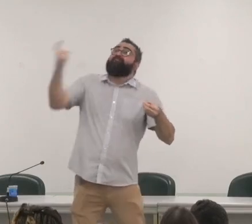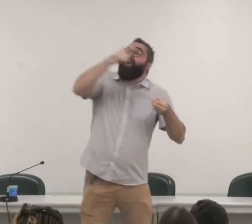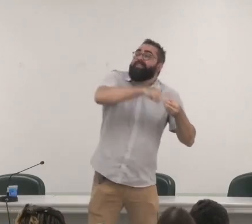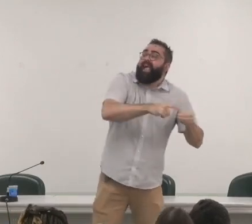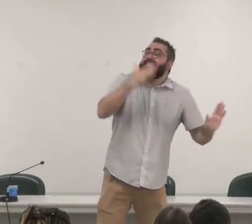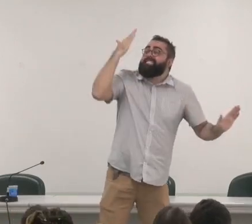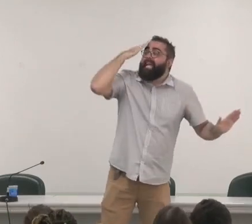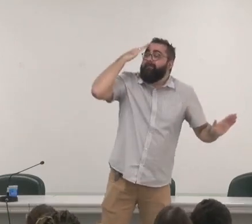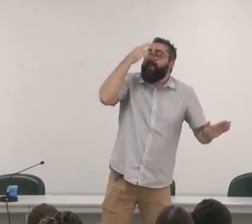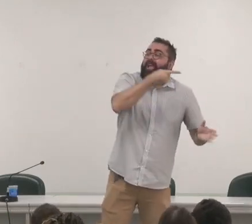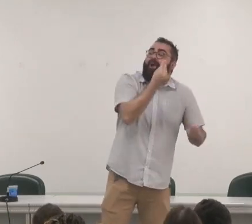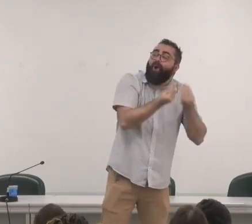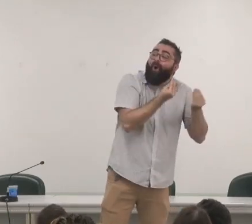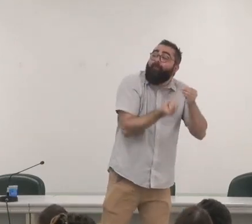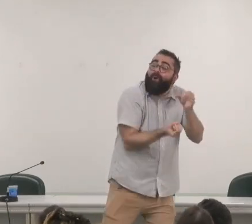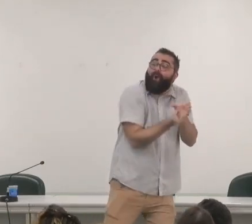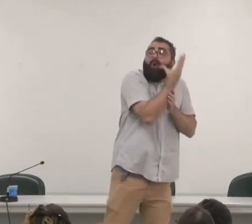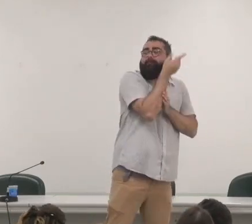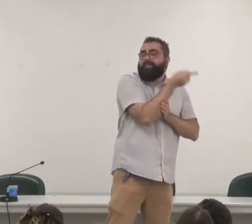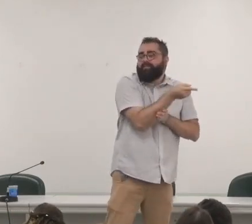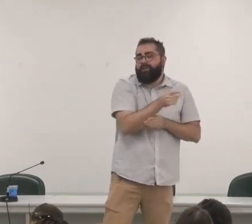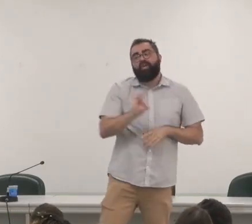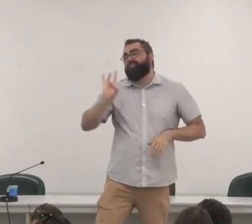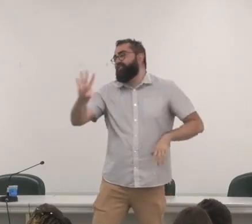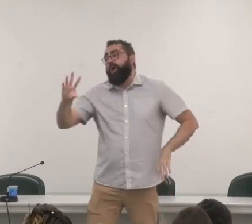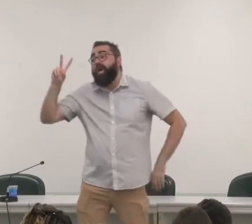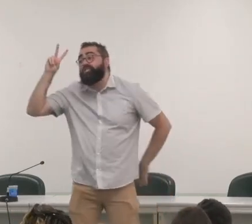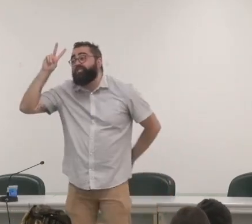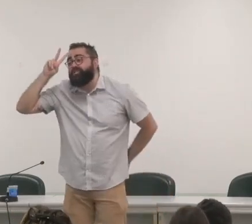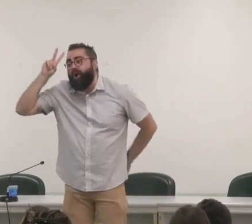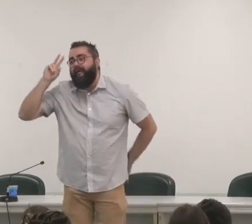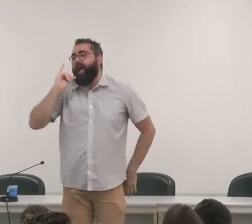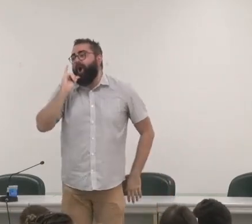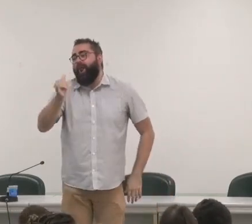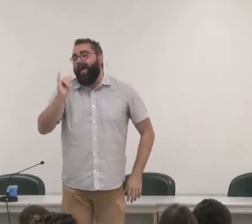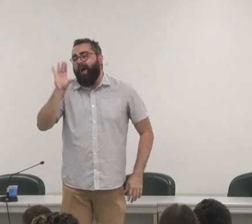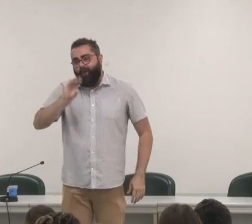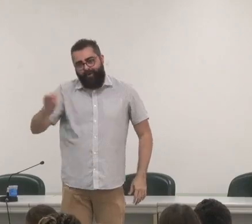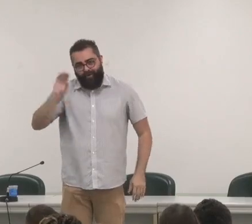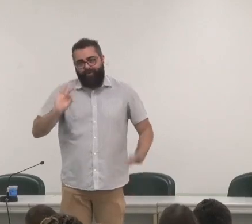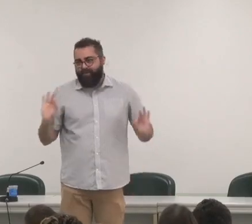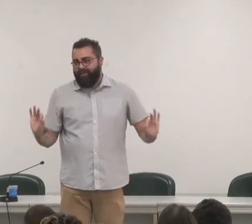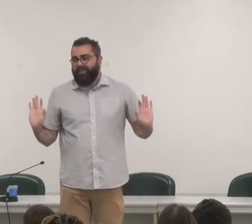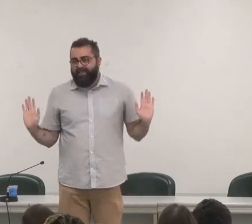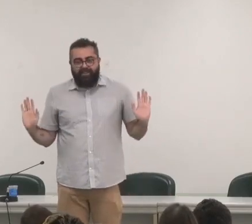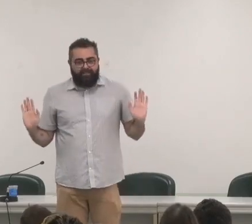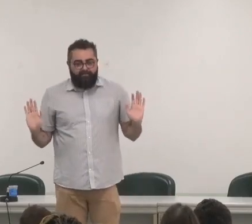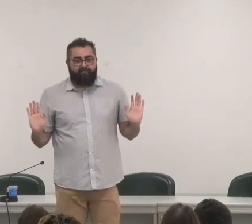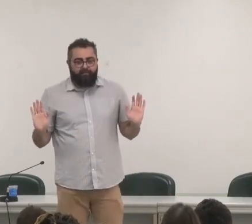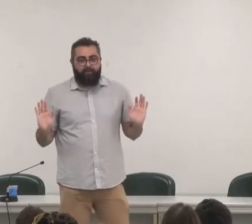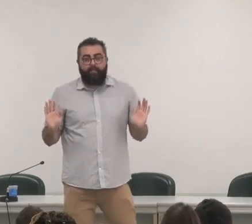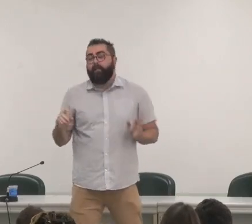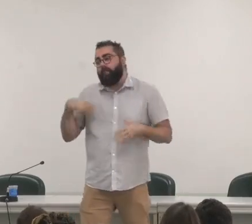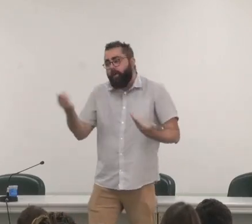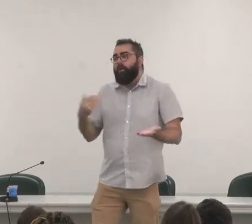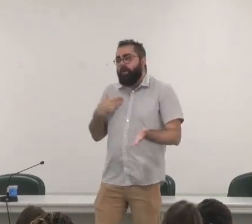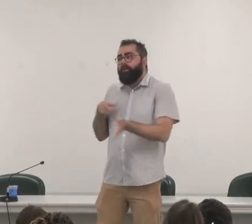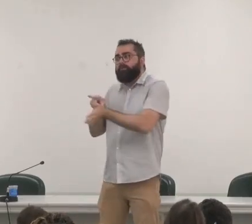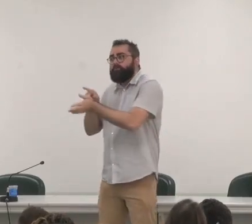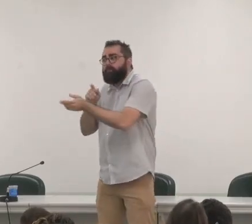gente consegue resgatar, né, a origem da cena? Bem, a gente tem isso repassado,